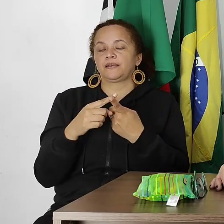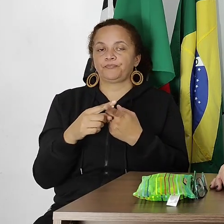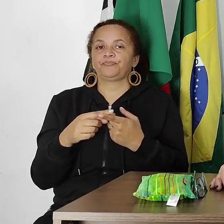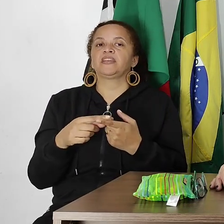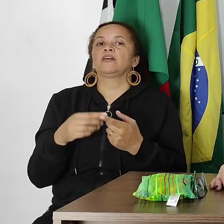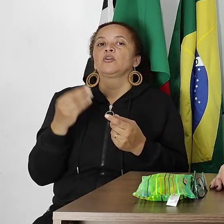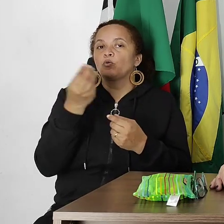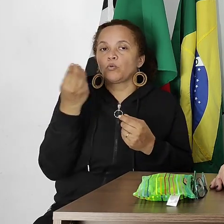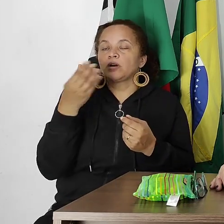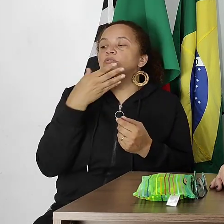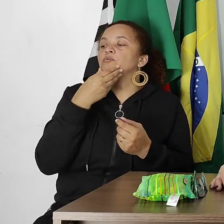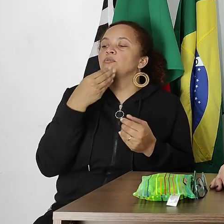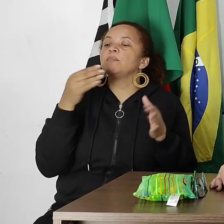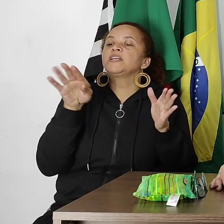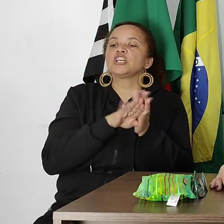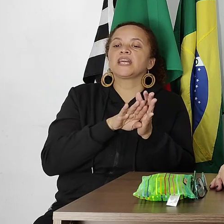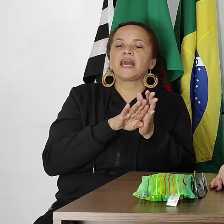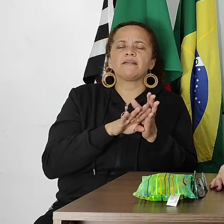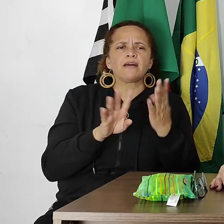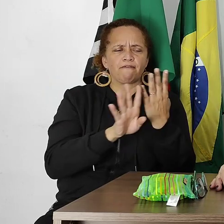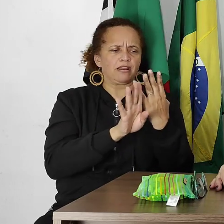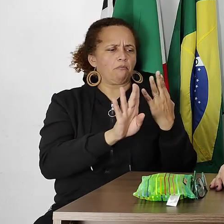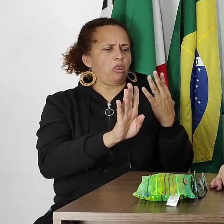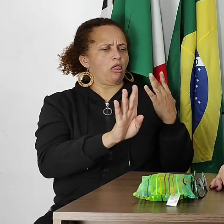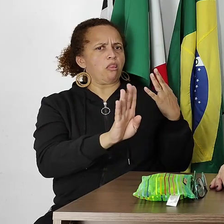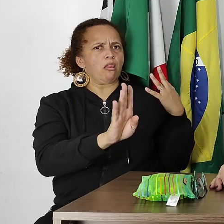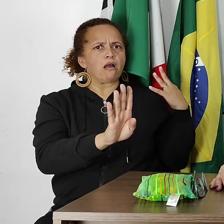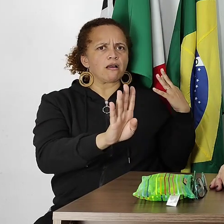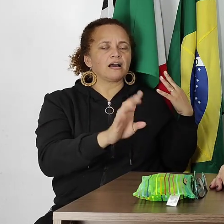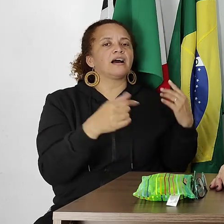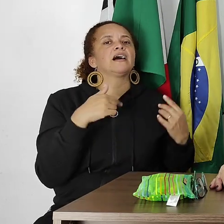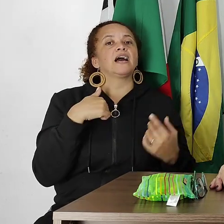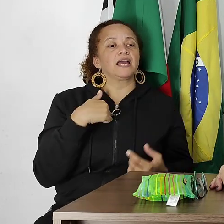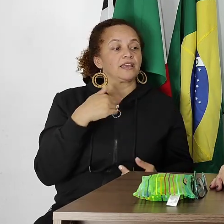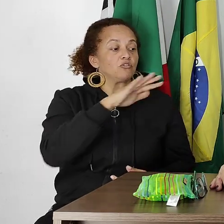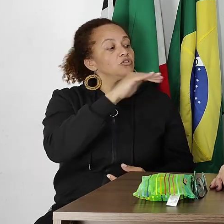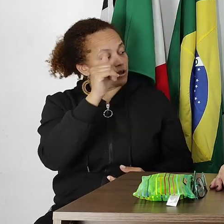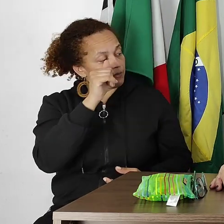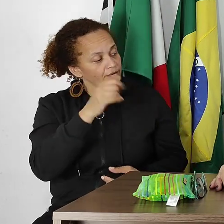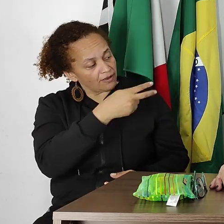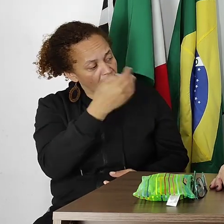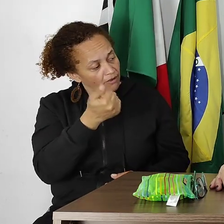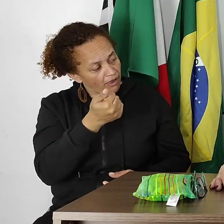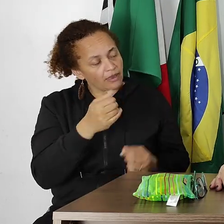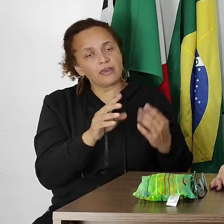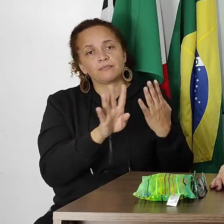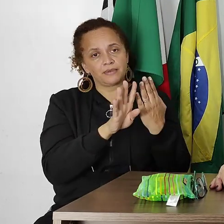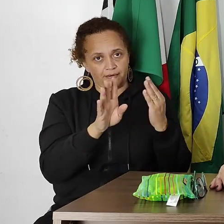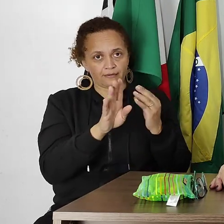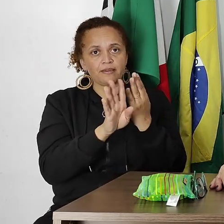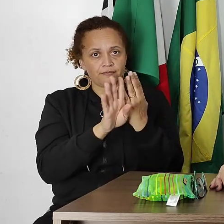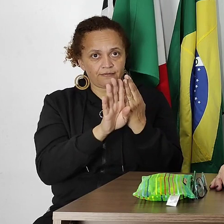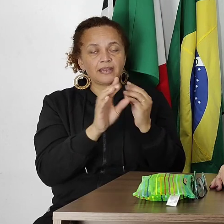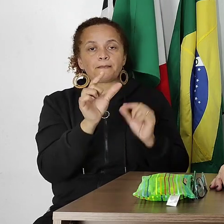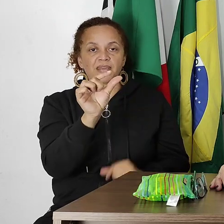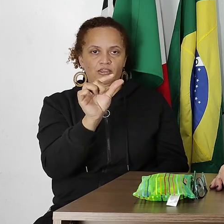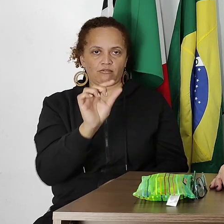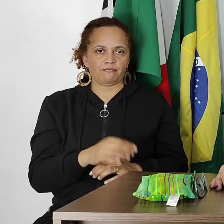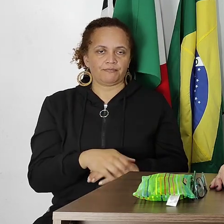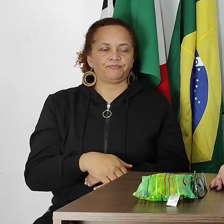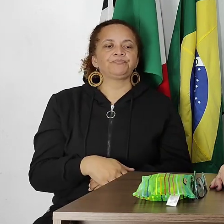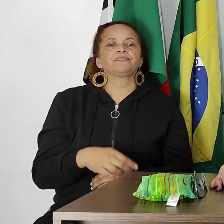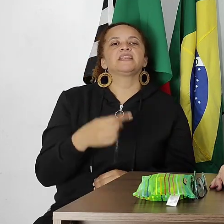fila. E aí foi assim que a gente se conheceu, eu e meu marido, na fila do ponto de